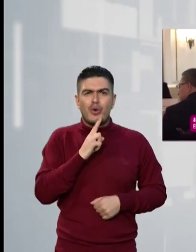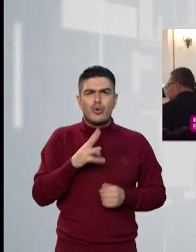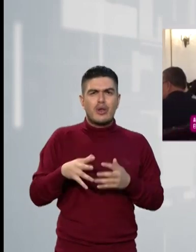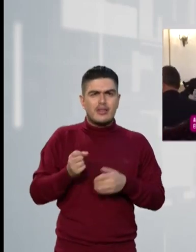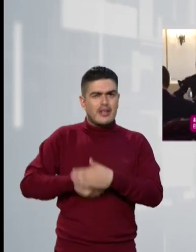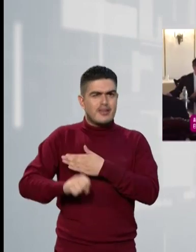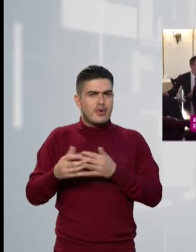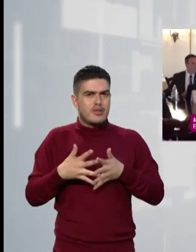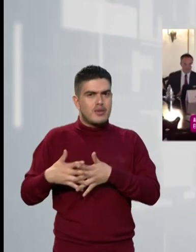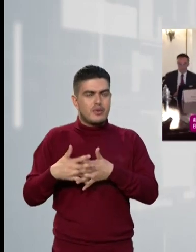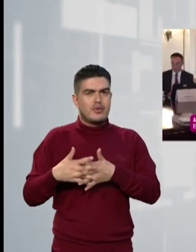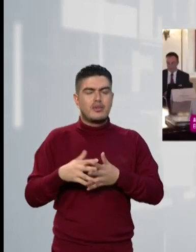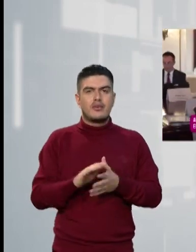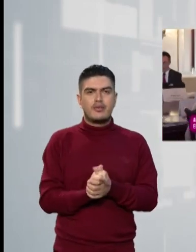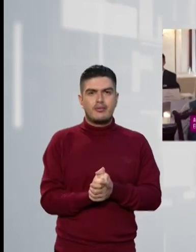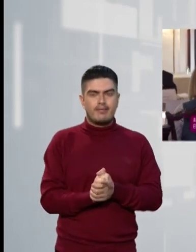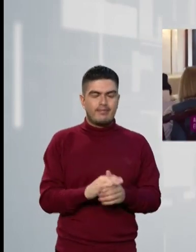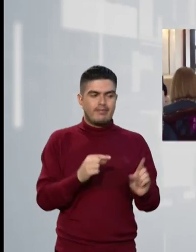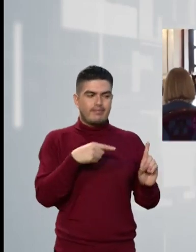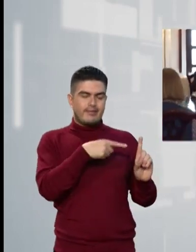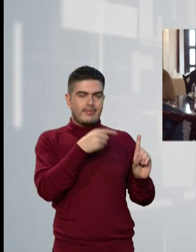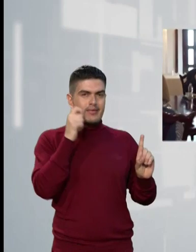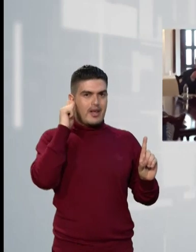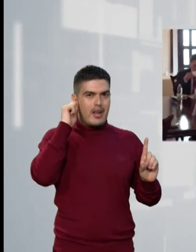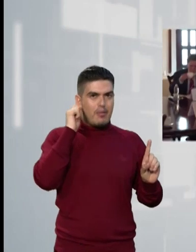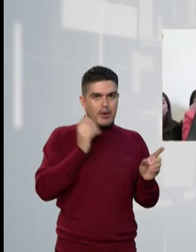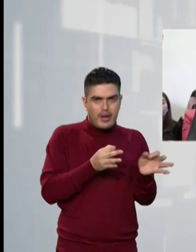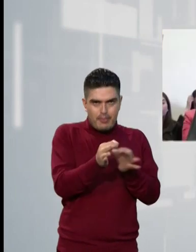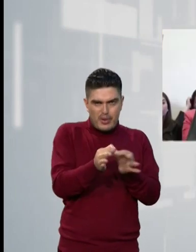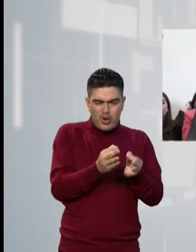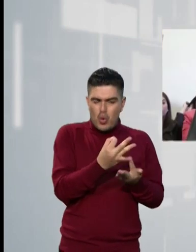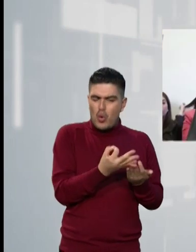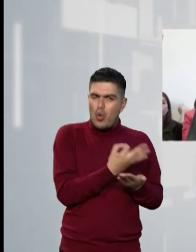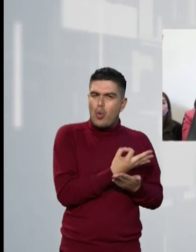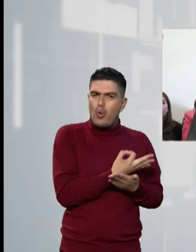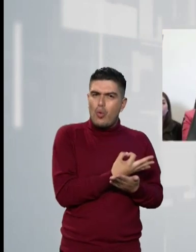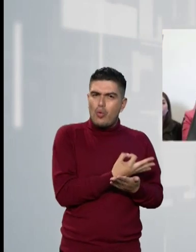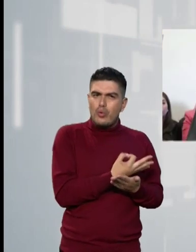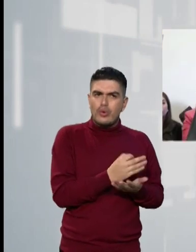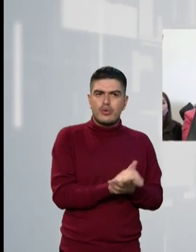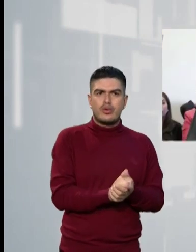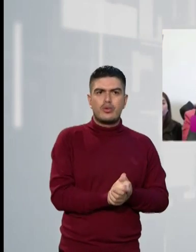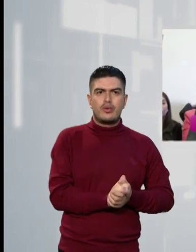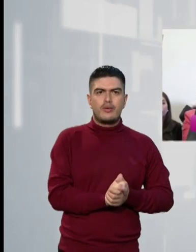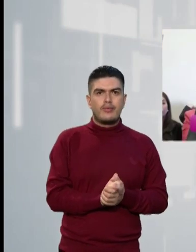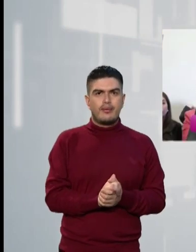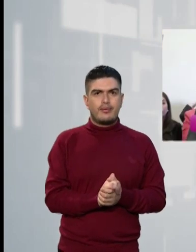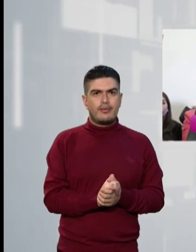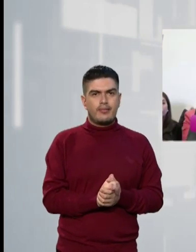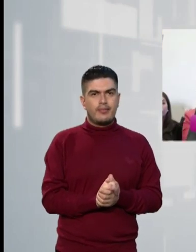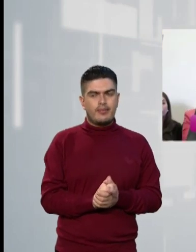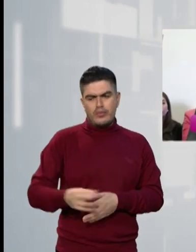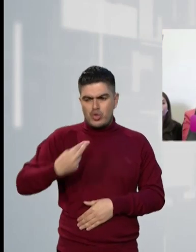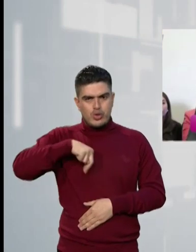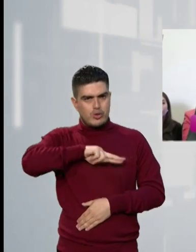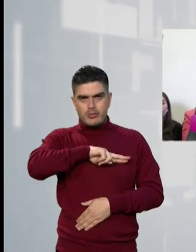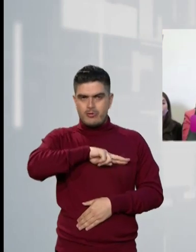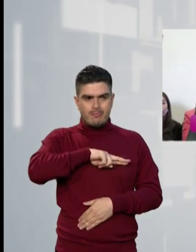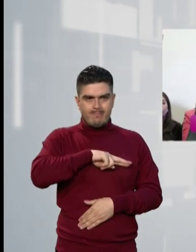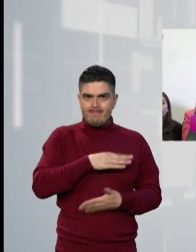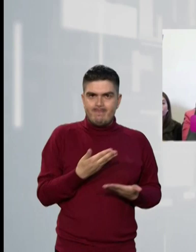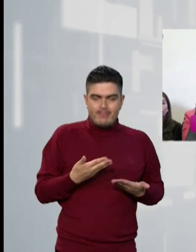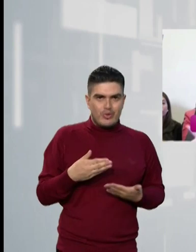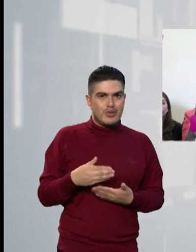administradora adjunta de esta institución explicó el uso de estos fondos hemos Doblado O triplicado de hecho la cantidad de compromisos